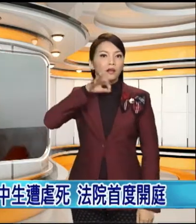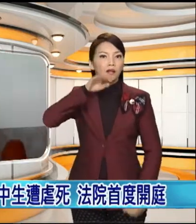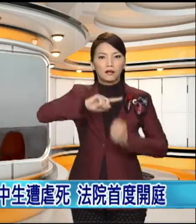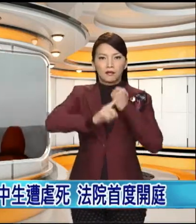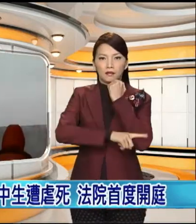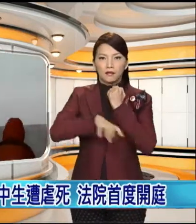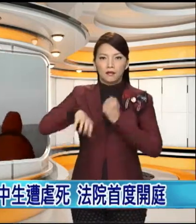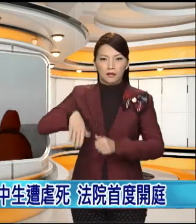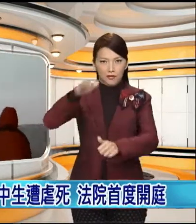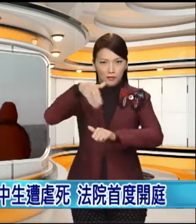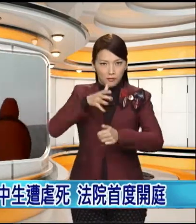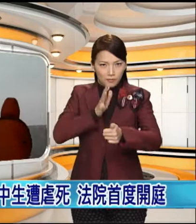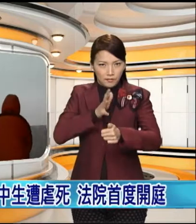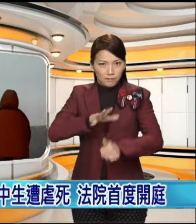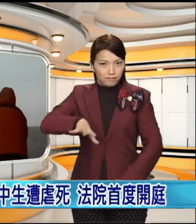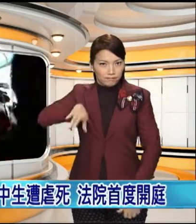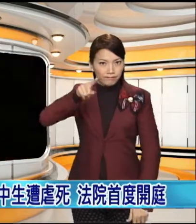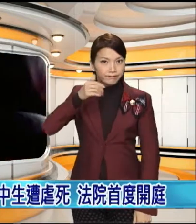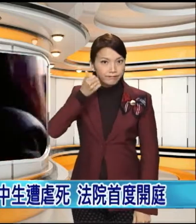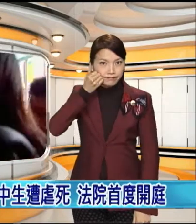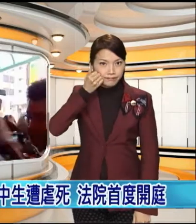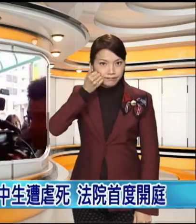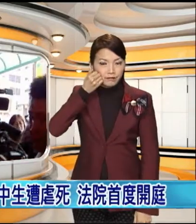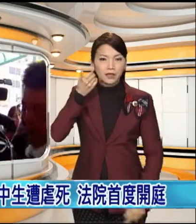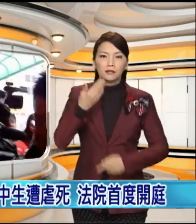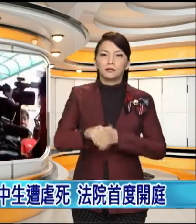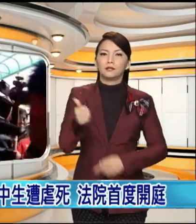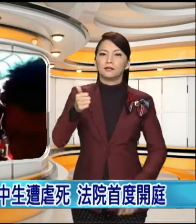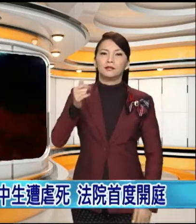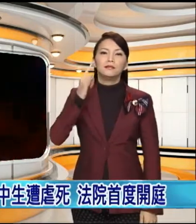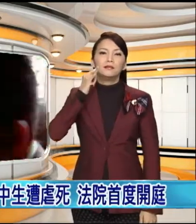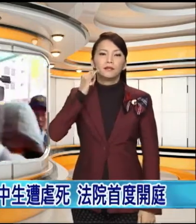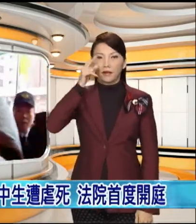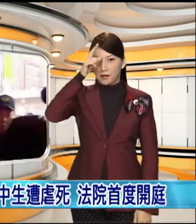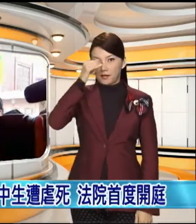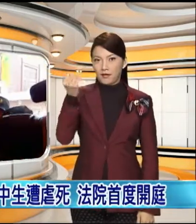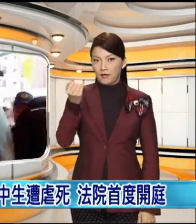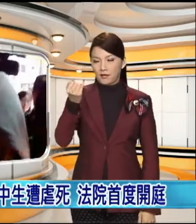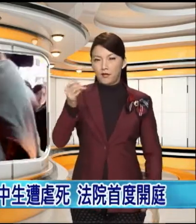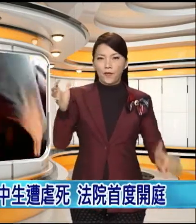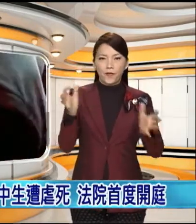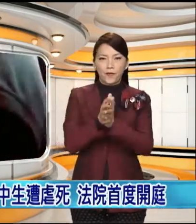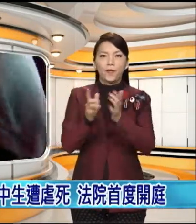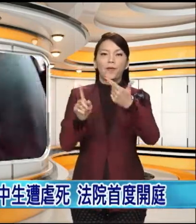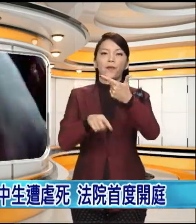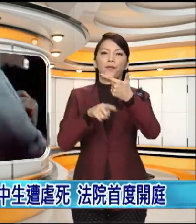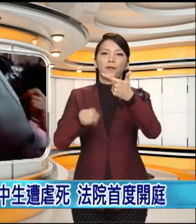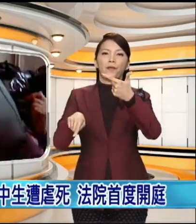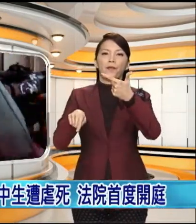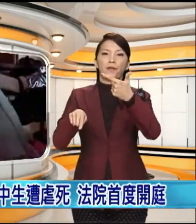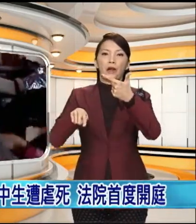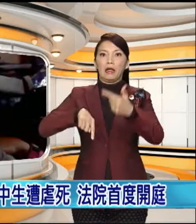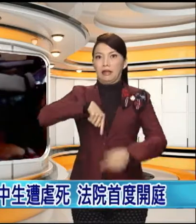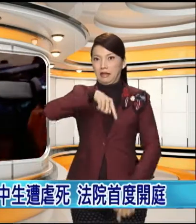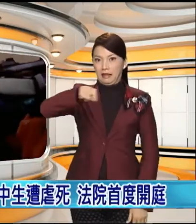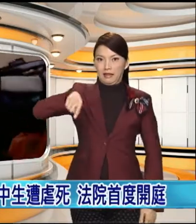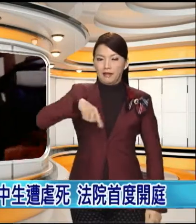地方法院昨天首度开庭，死者的母亲黄芬雀等六名被告出庭应